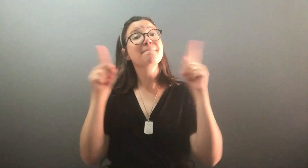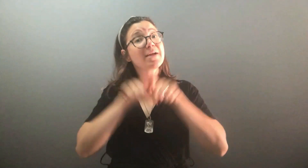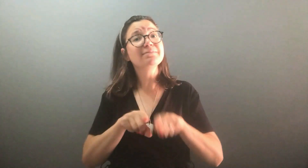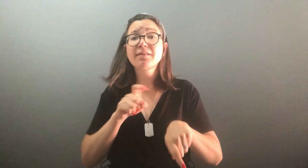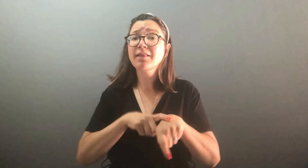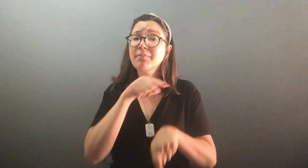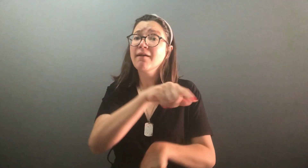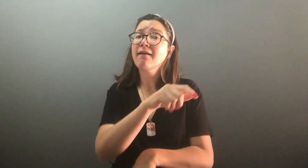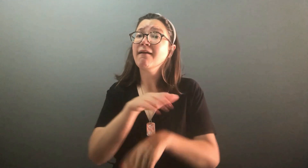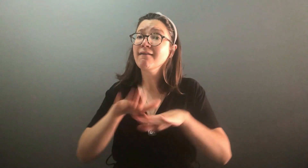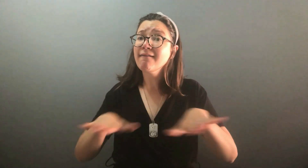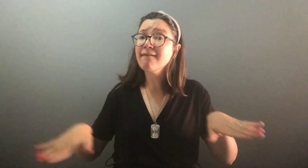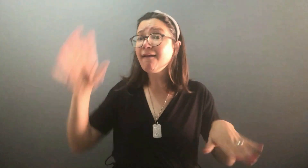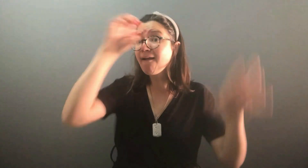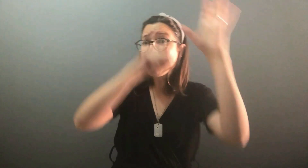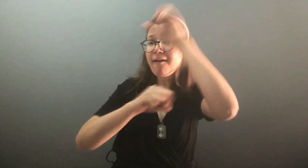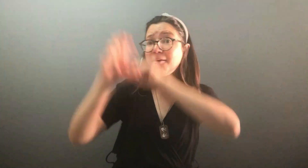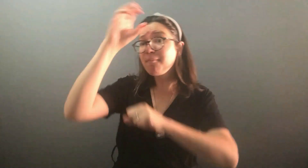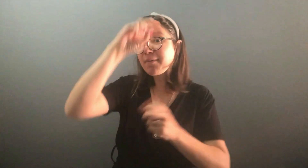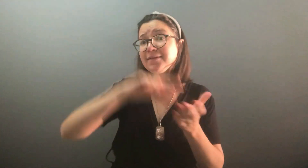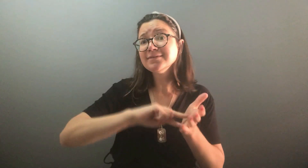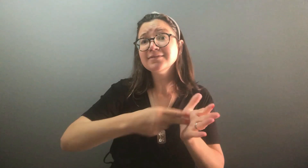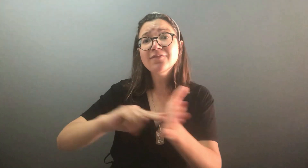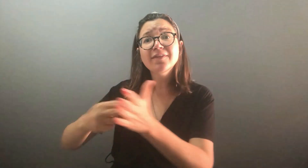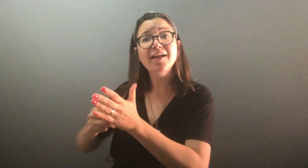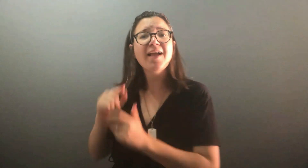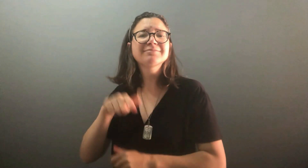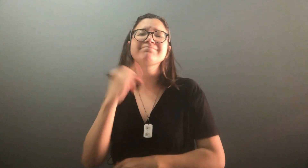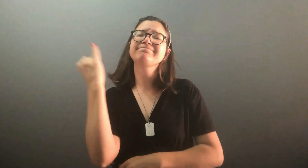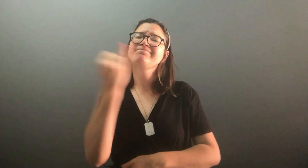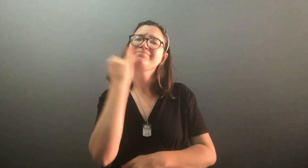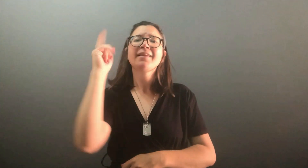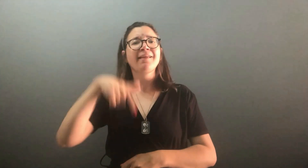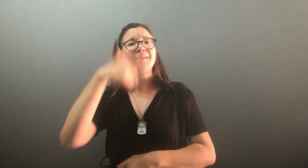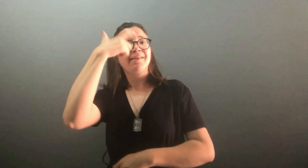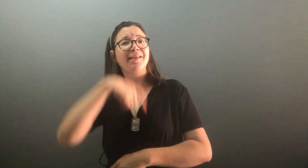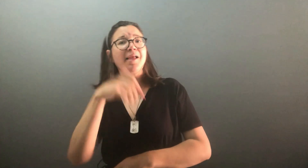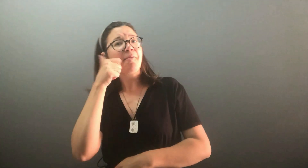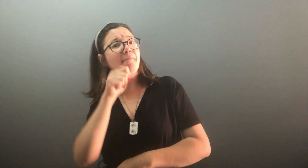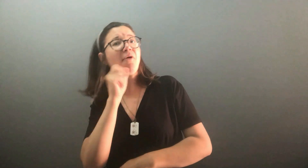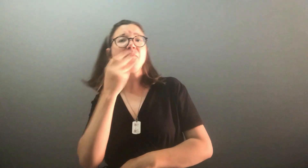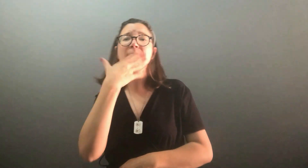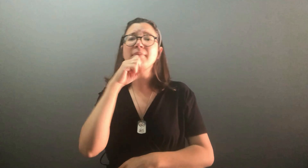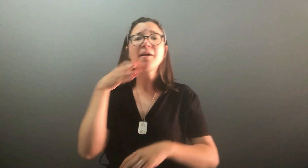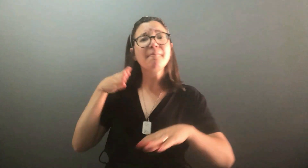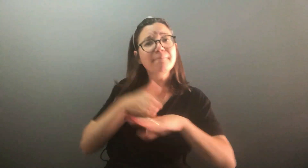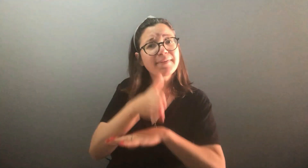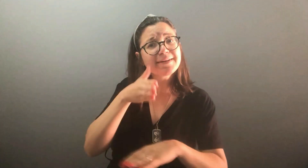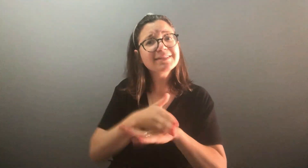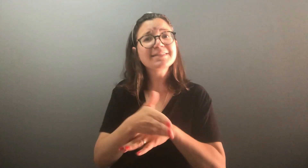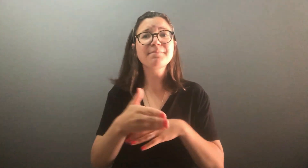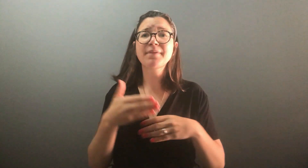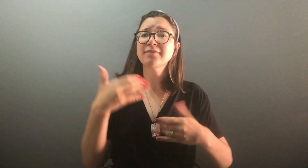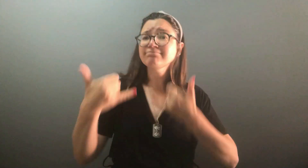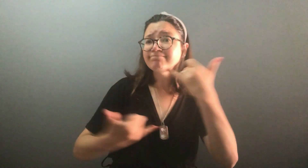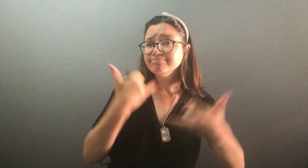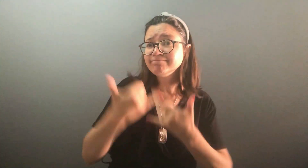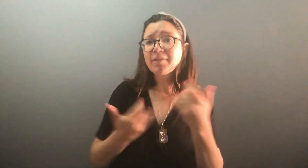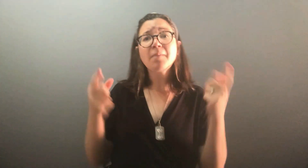algumas palavras curtas de datilologia. E é um momento que acontece interação, a mãe ou o pai participando